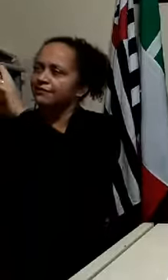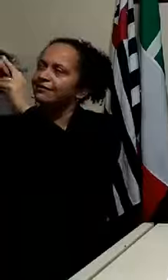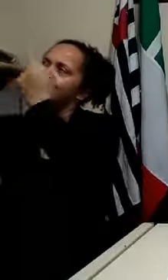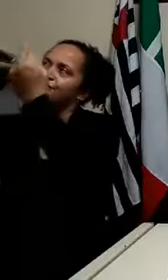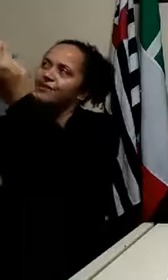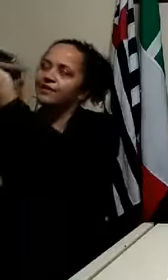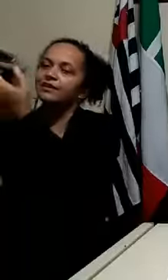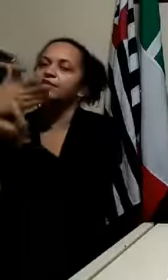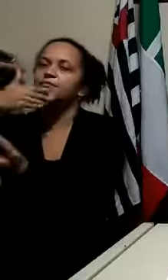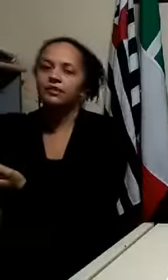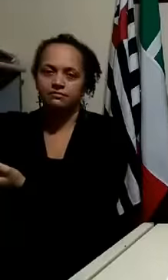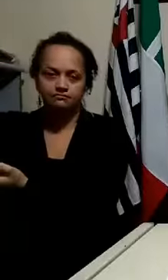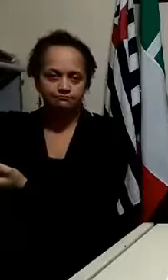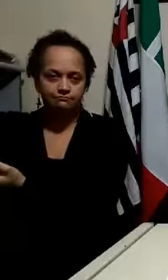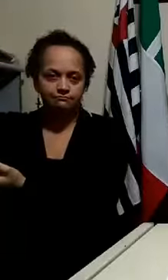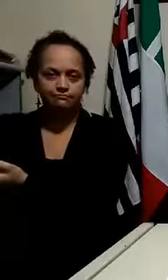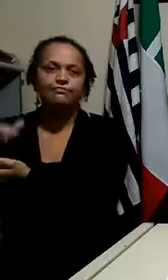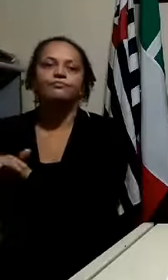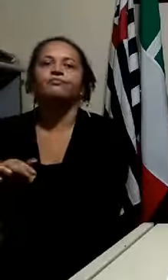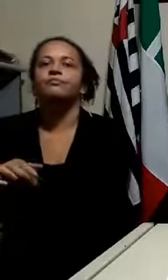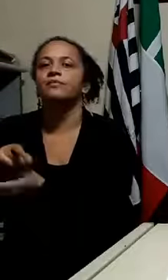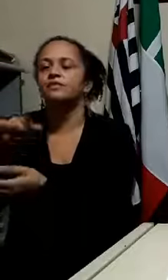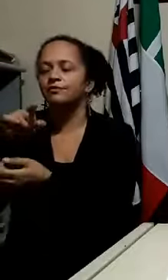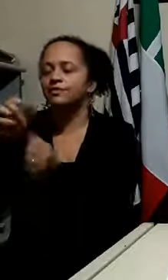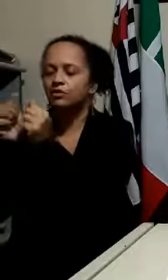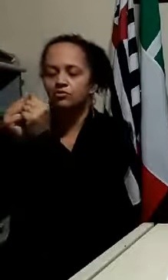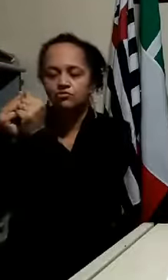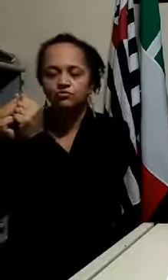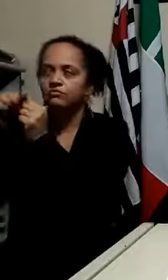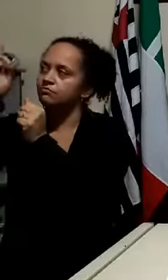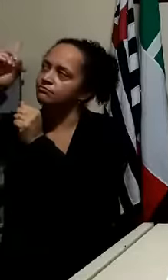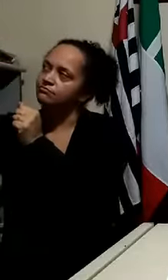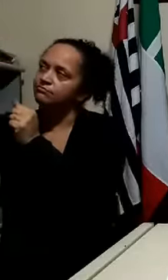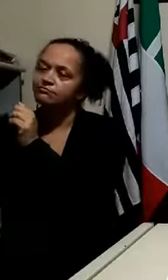riqueza é ser rico na fé e herdeiros do reino. Aleluia.